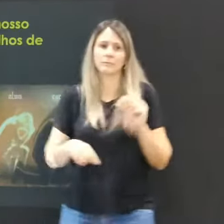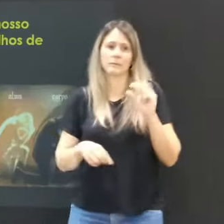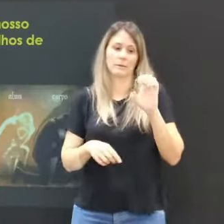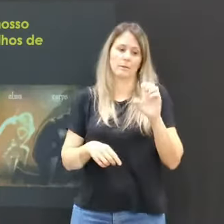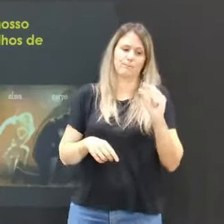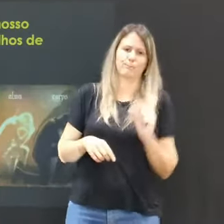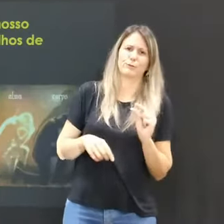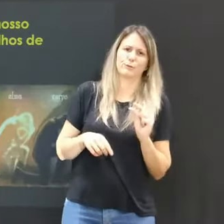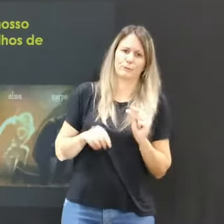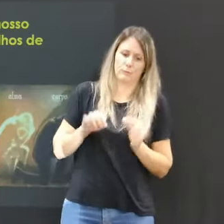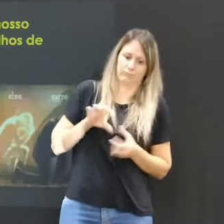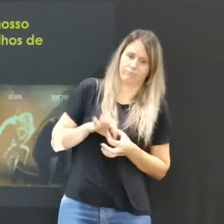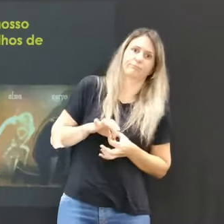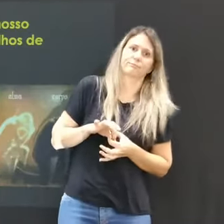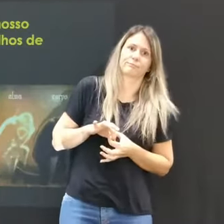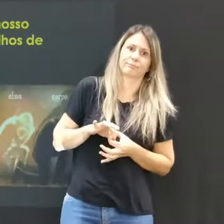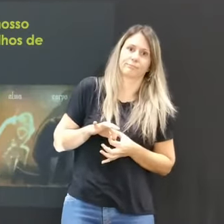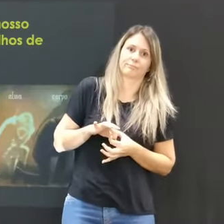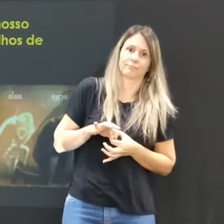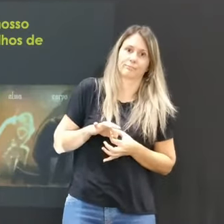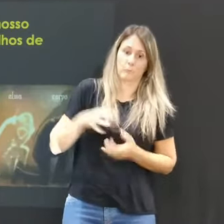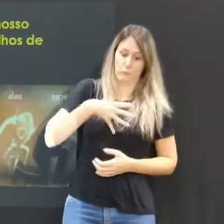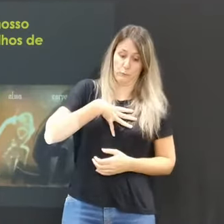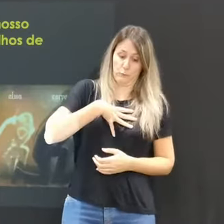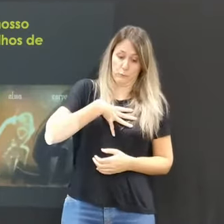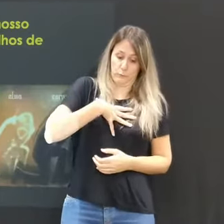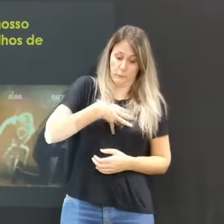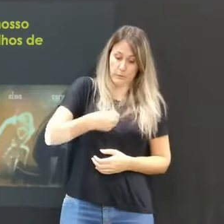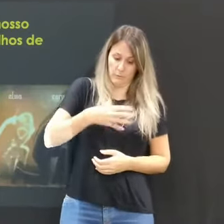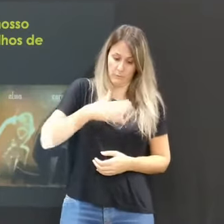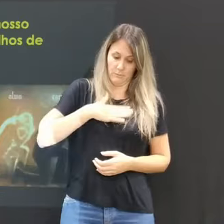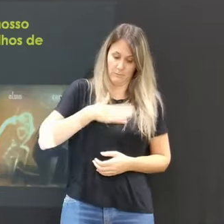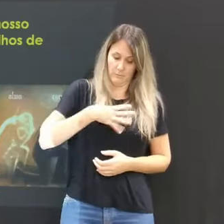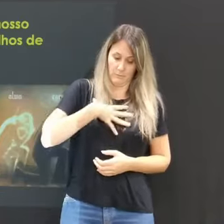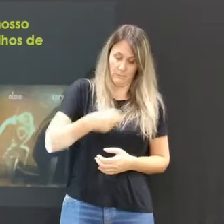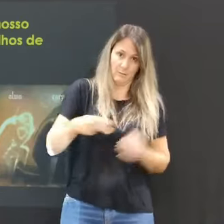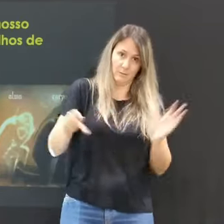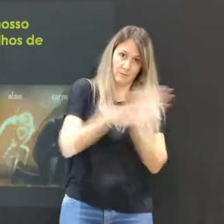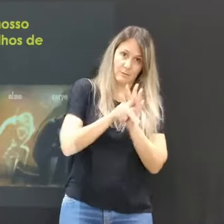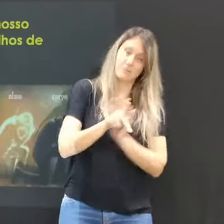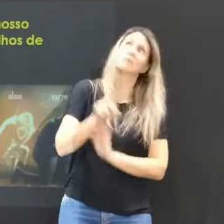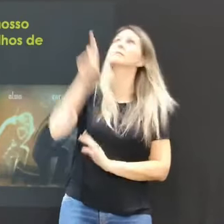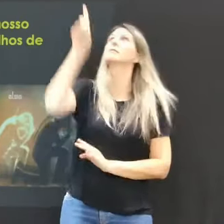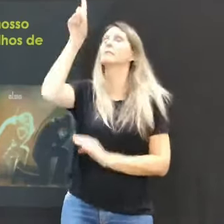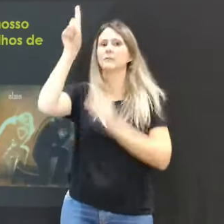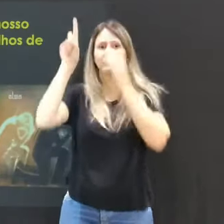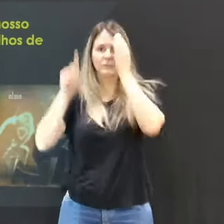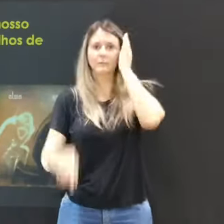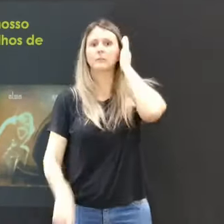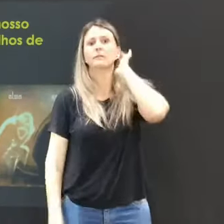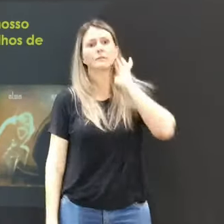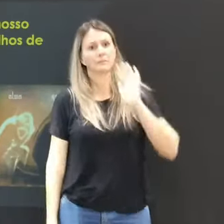muitas vezes se refere a outro tipo de Espírito. O Espírito de Deus unido ao meu Espírito. Você consegue entender